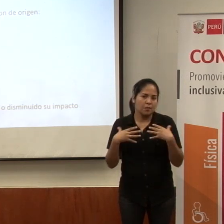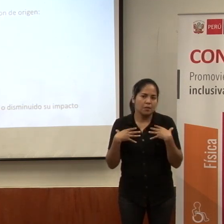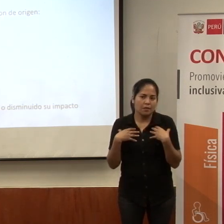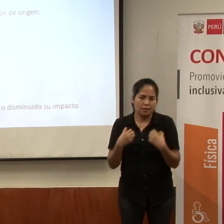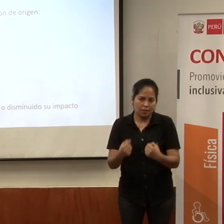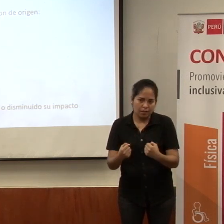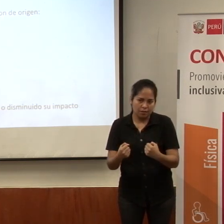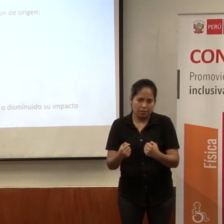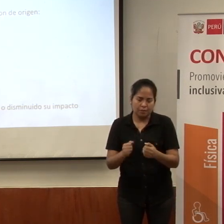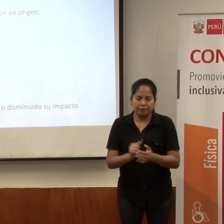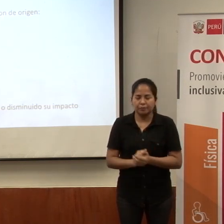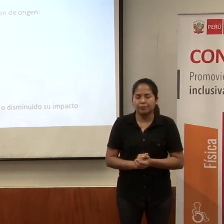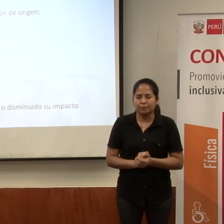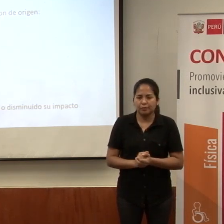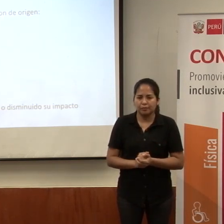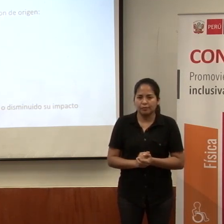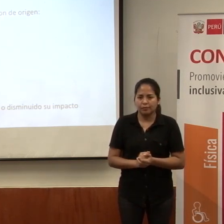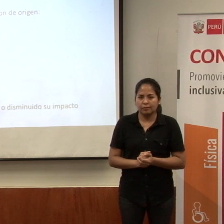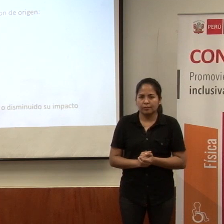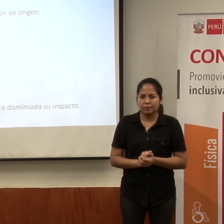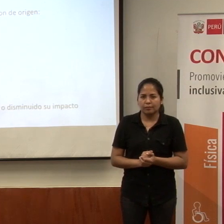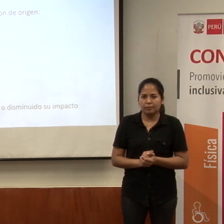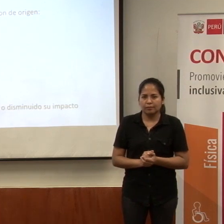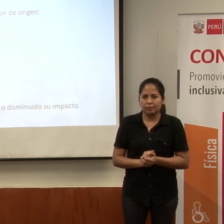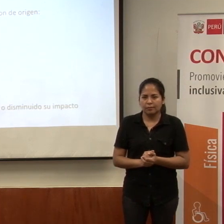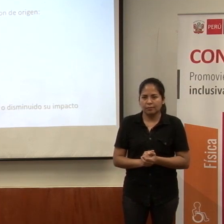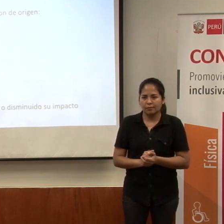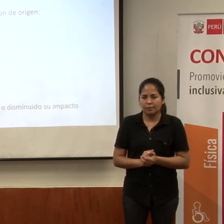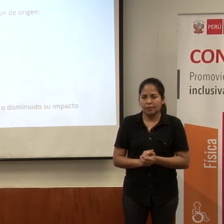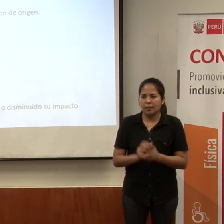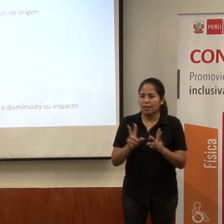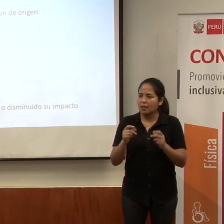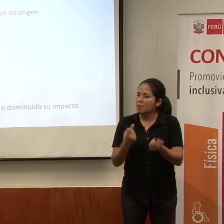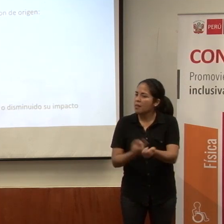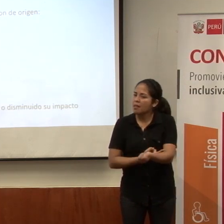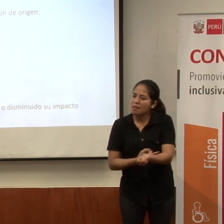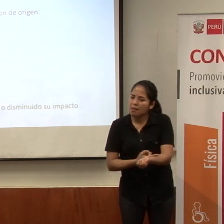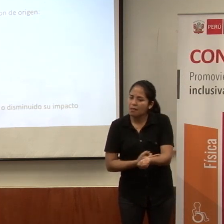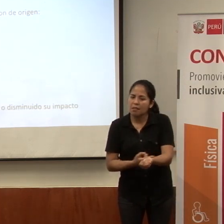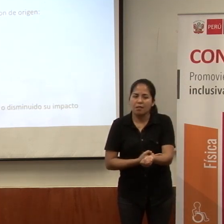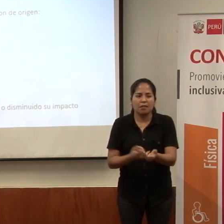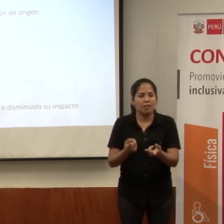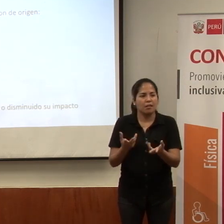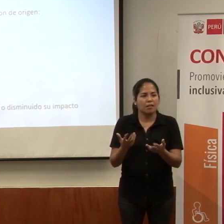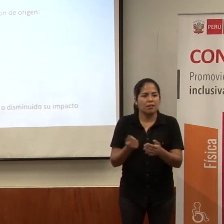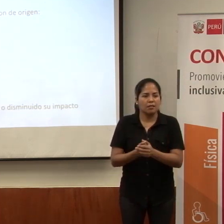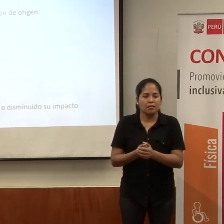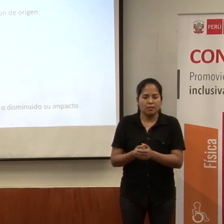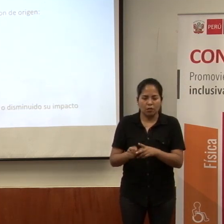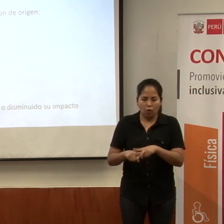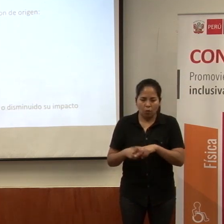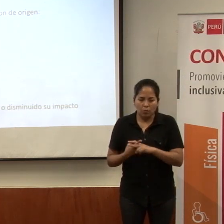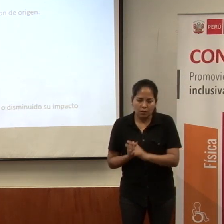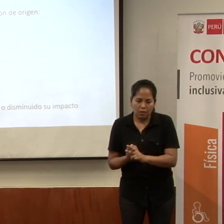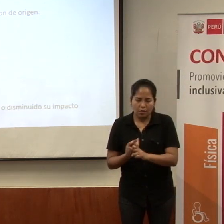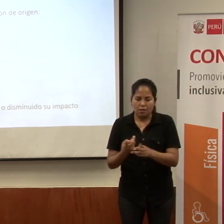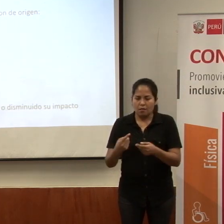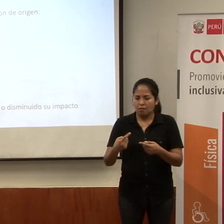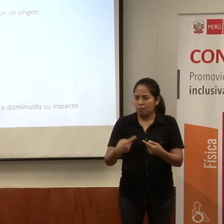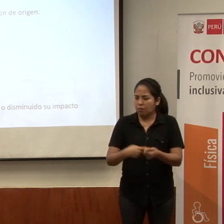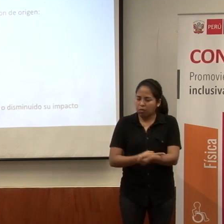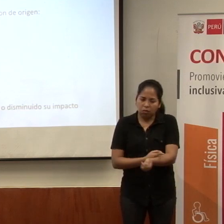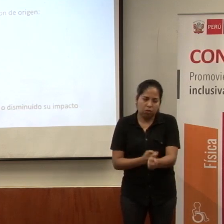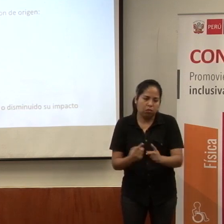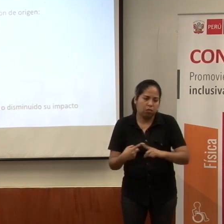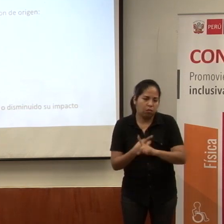Las principales causas tienen que ver con lo genético, que tiene que ver con el tema de la alteración cromosómica, No vamos a